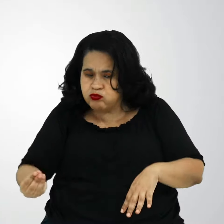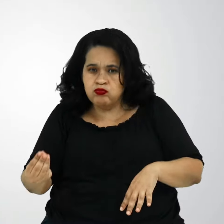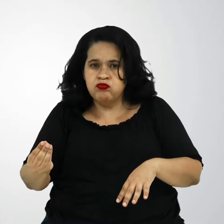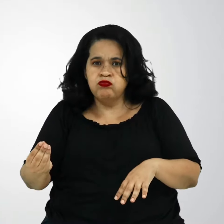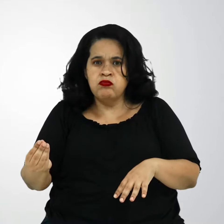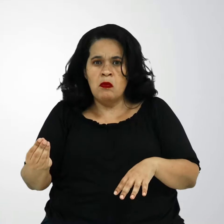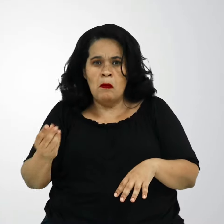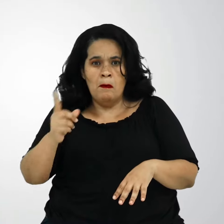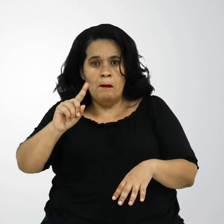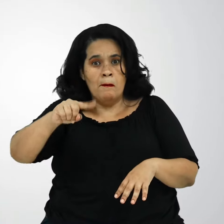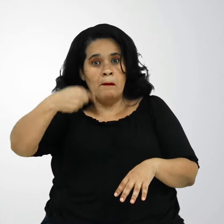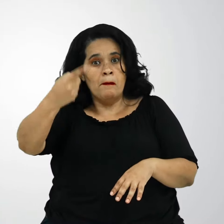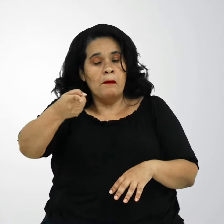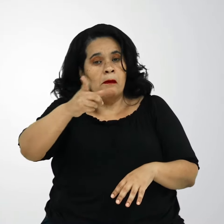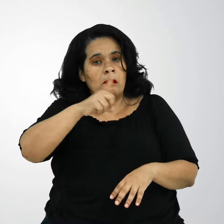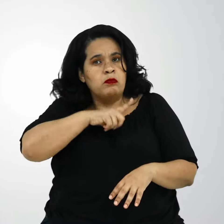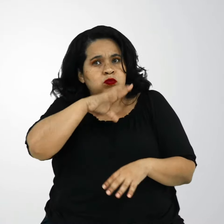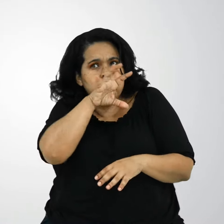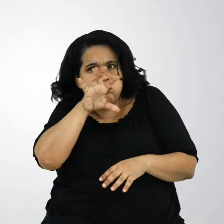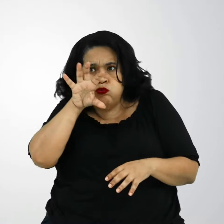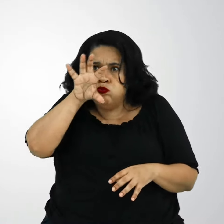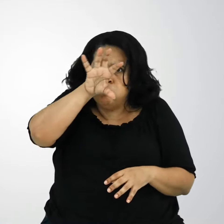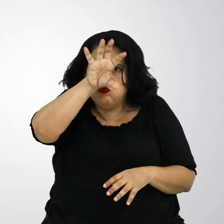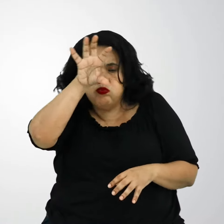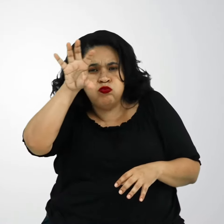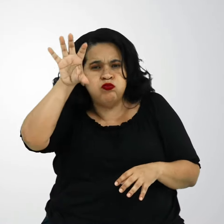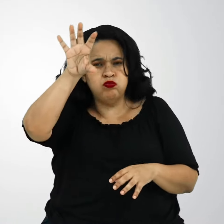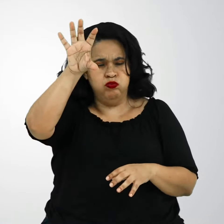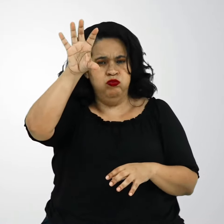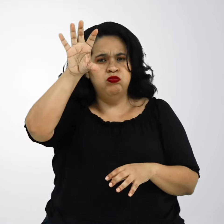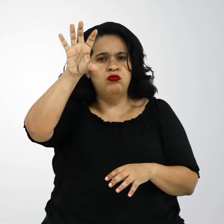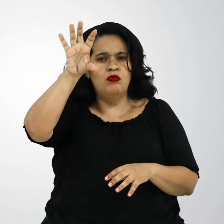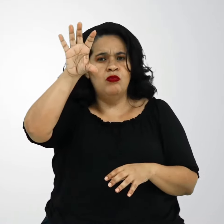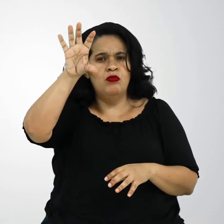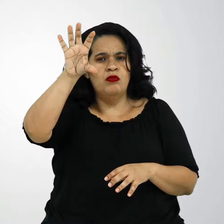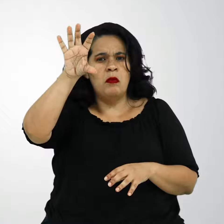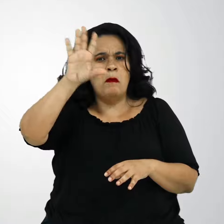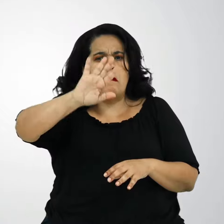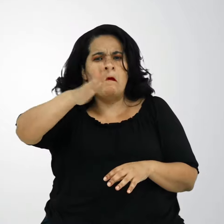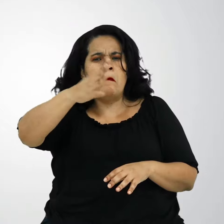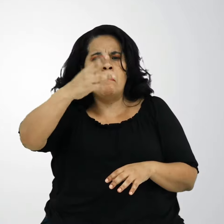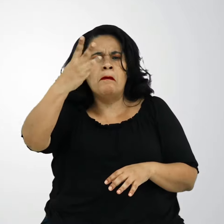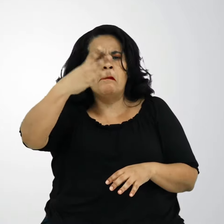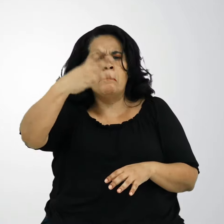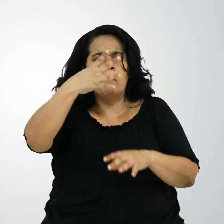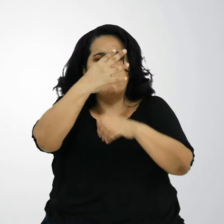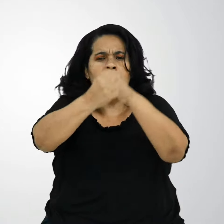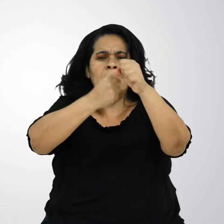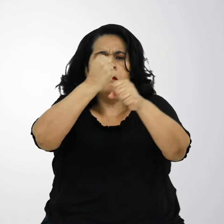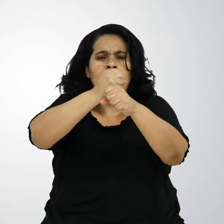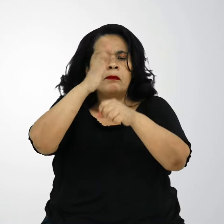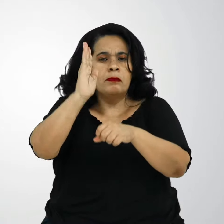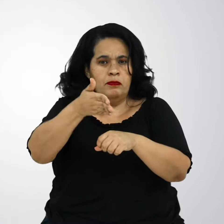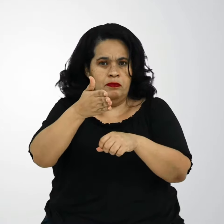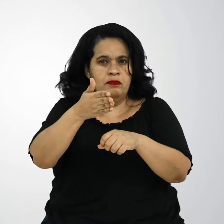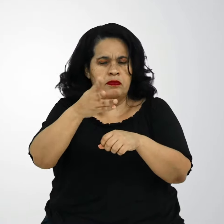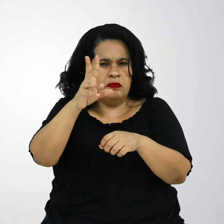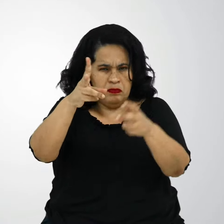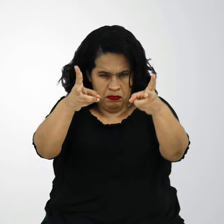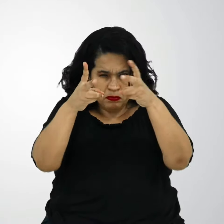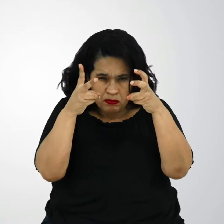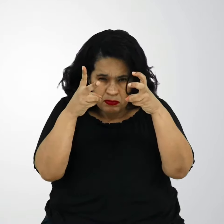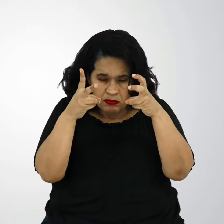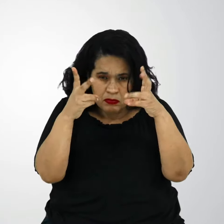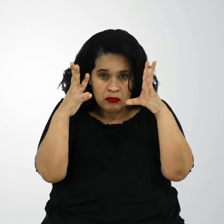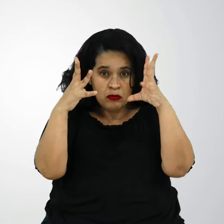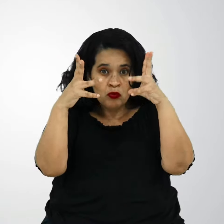dragão, que é exposto do céu, vem para perseguir essa mulher por quanto tempo? 3 anos e meio. É tudo 3 anos e meio. Aí as 2